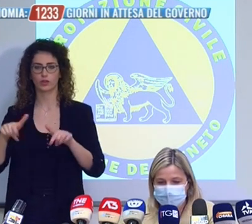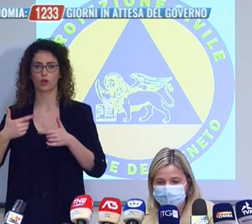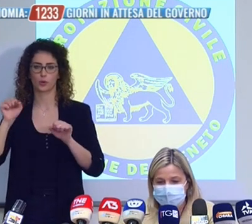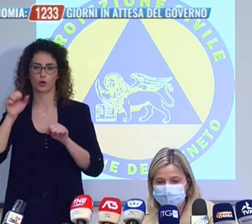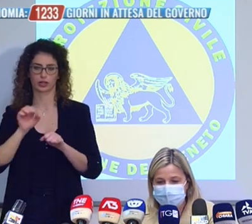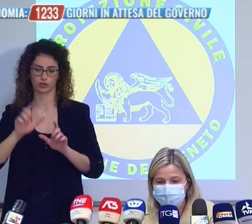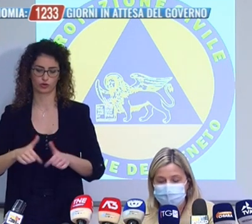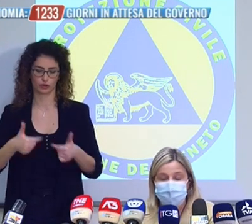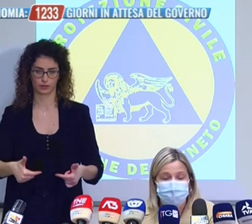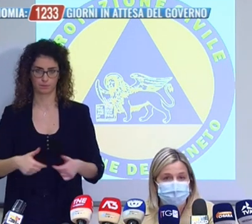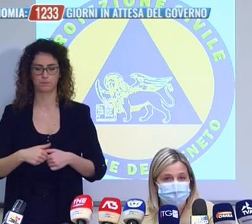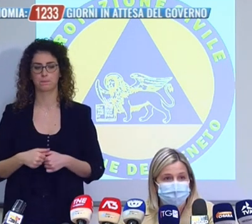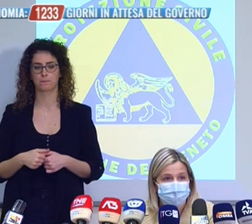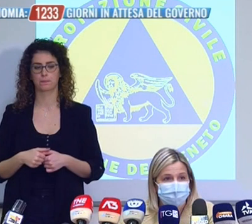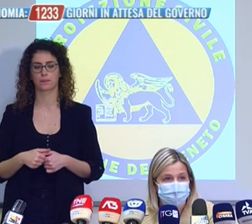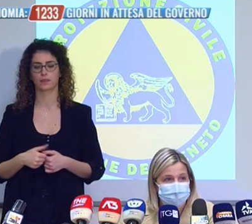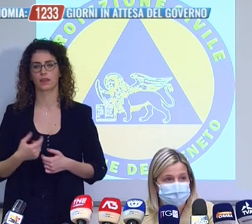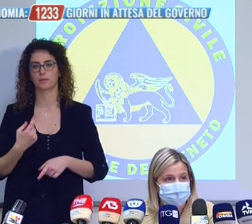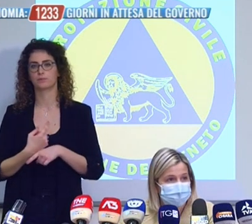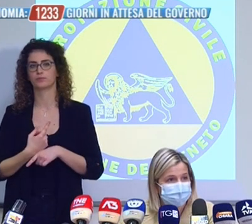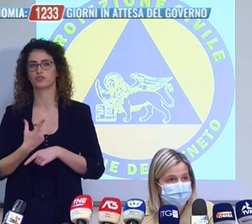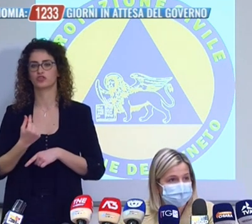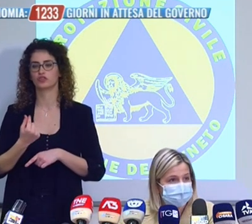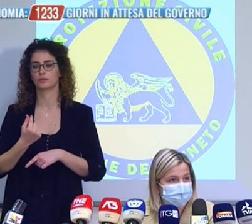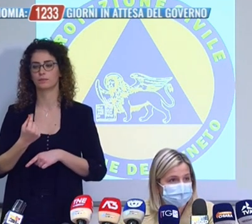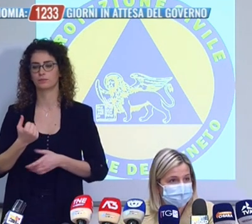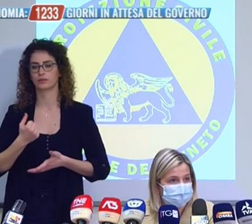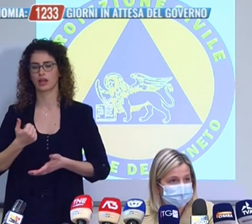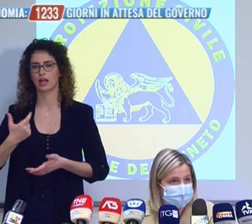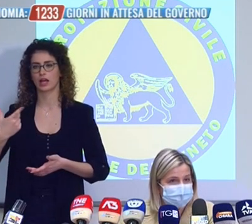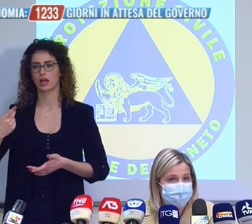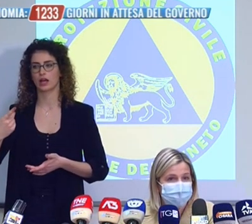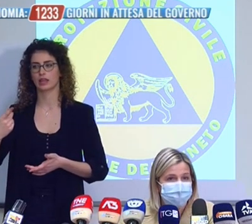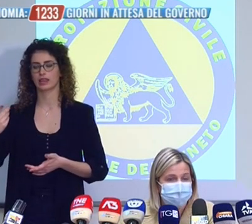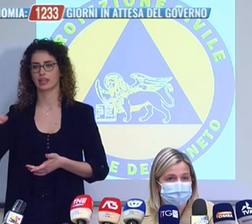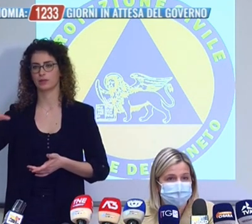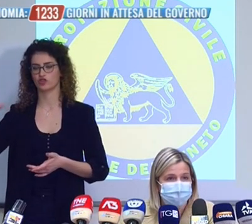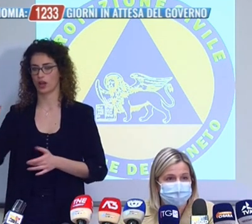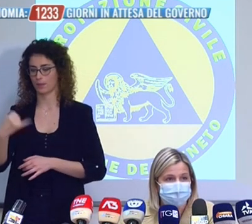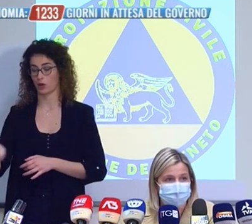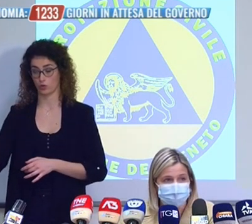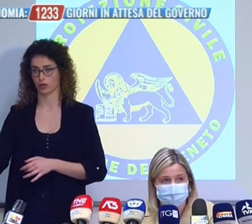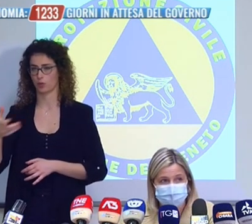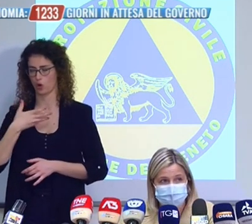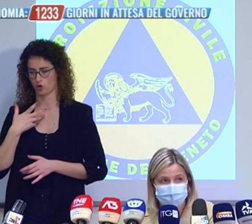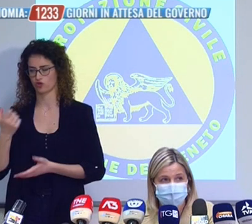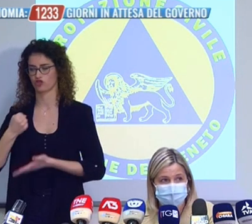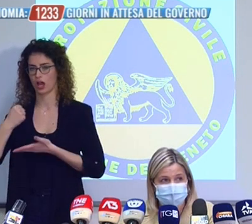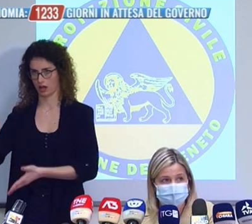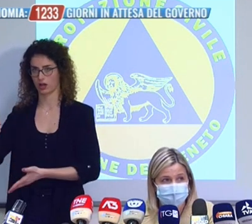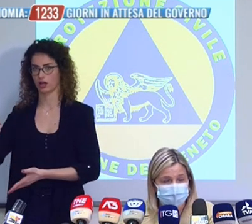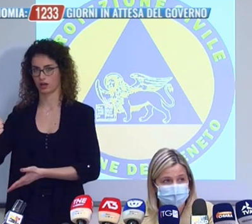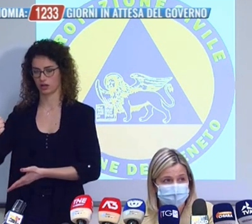regionale. C'è una previsione di copertura spese nell'ultimo decreto che arriverà, quindi ci è stato anticipato che ci sono stati messi a